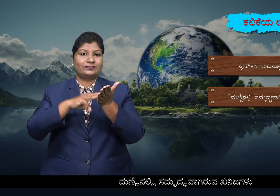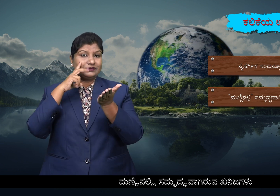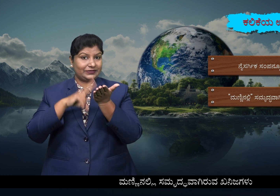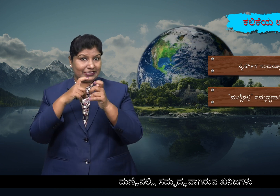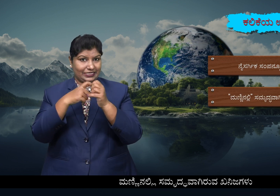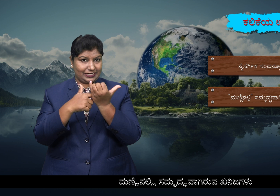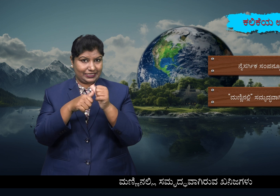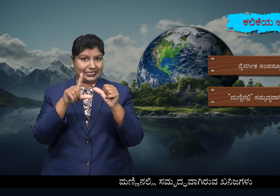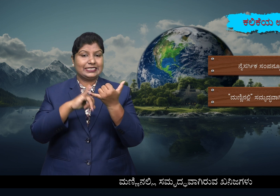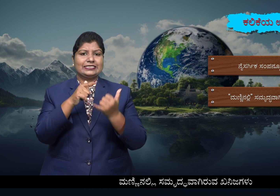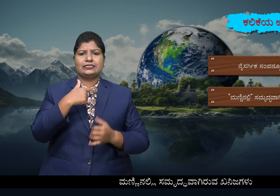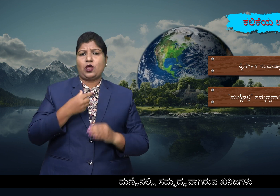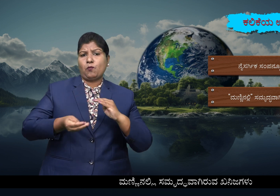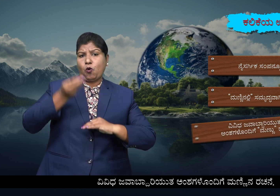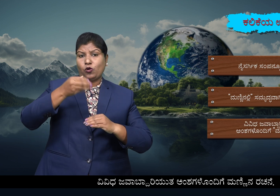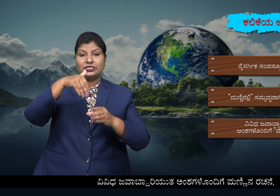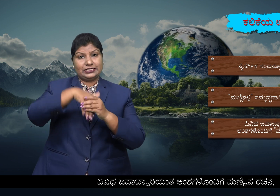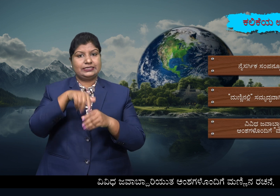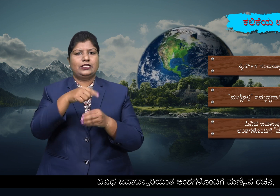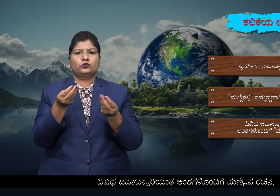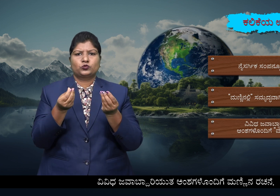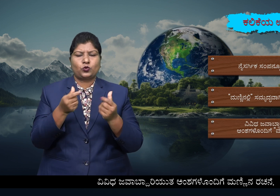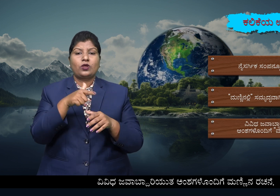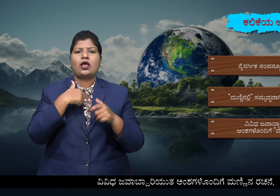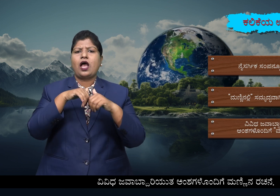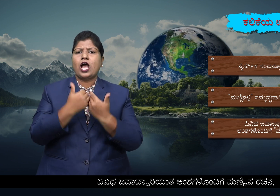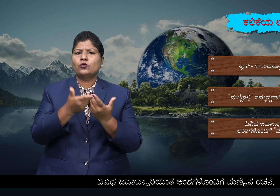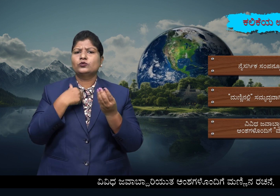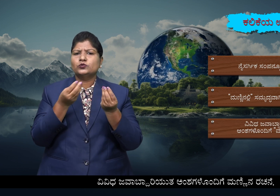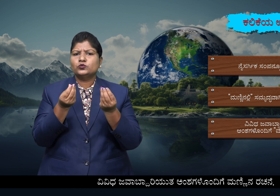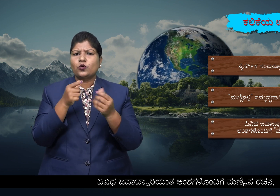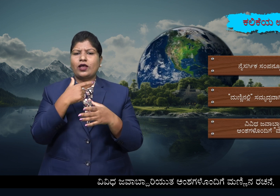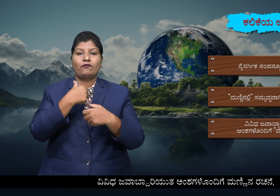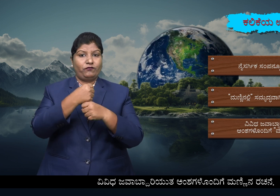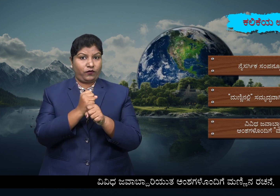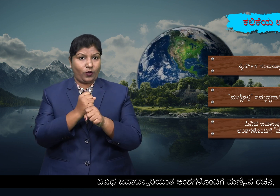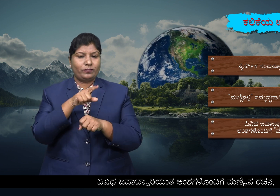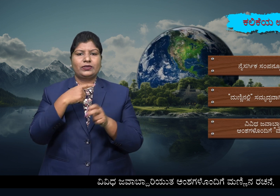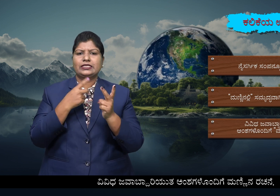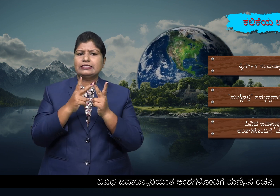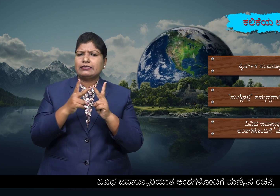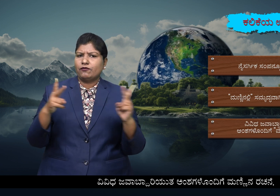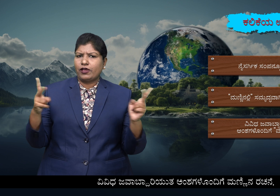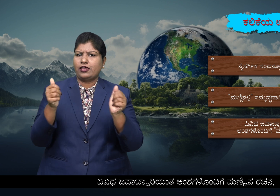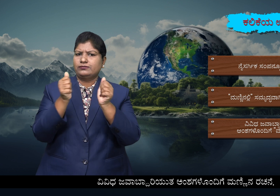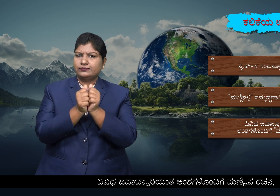ಮಣ್ಣಿನಲ್ಲಿ ಸಮೃದ್ಧವಾಗಿರುವ ಖನಿಜಗಳು, ವಿವಿಧ ಜವಾಬ್ದಾರಿಯುತ ಅಂಶಗಳೊಂದಿಗೆ ಮಣ್ಣಿನ ರಚನೆ.